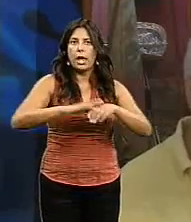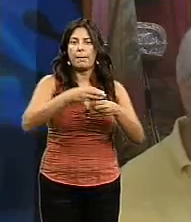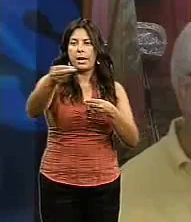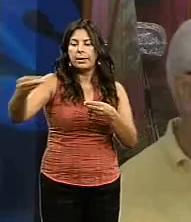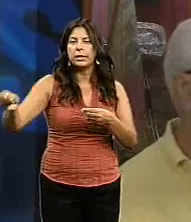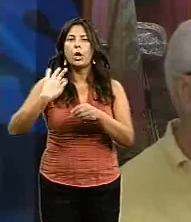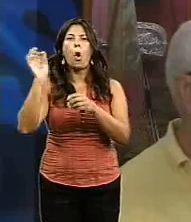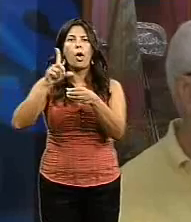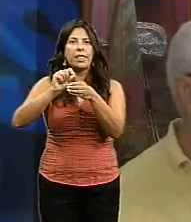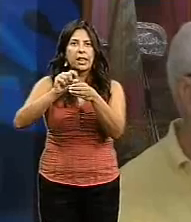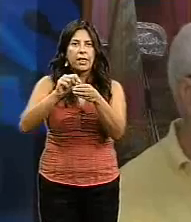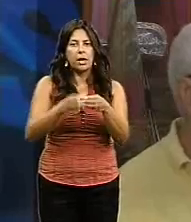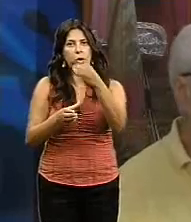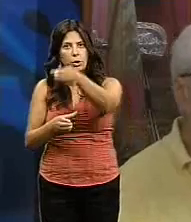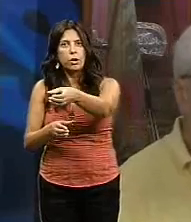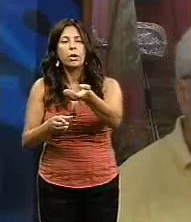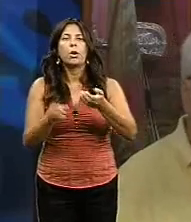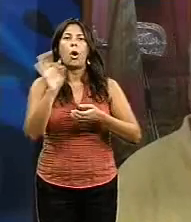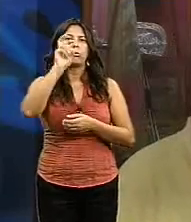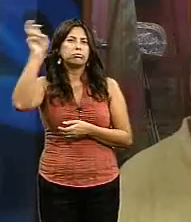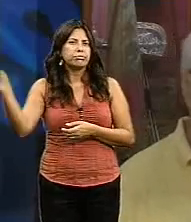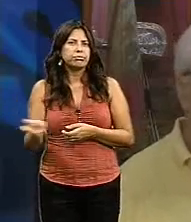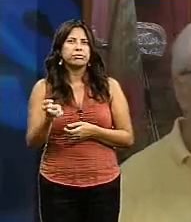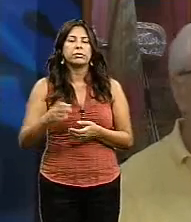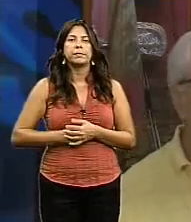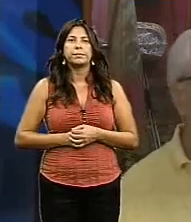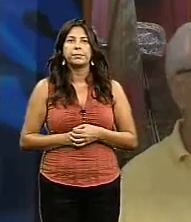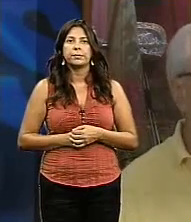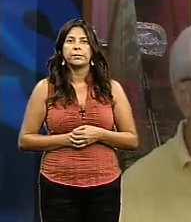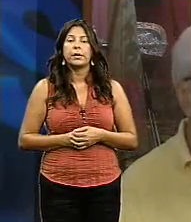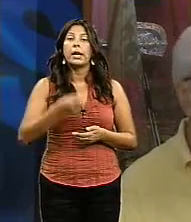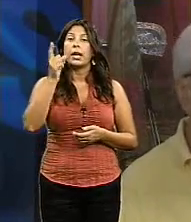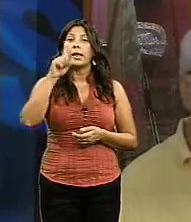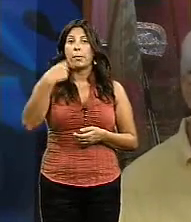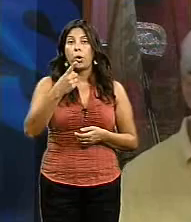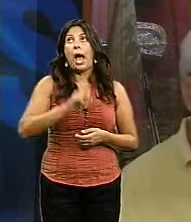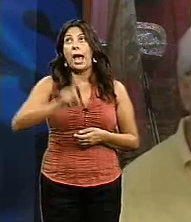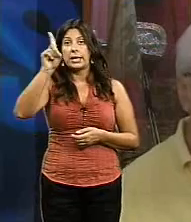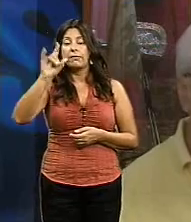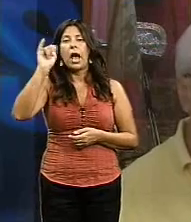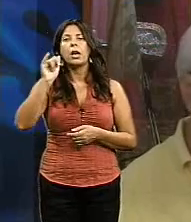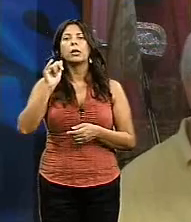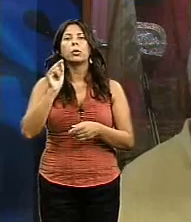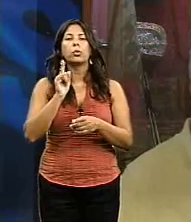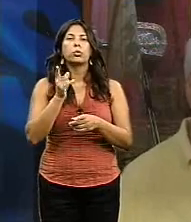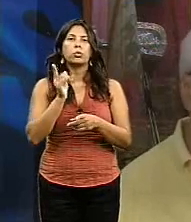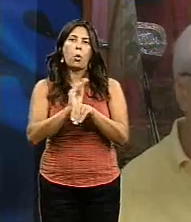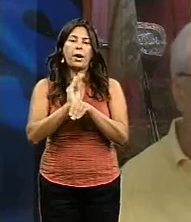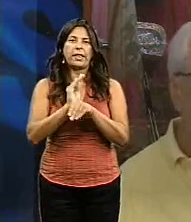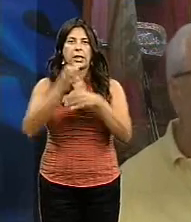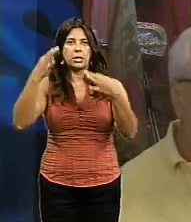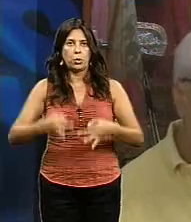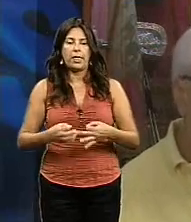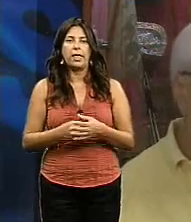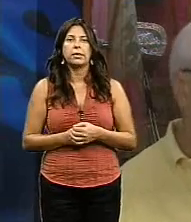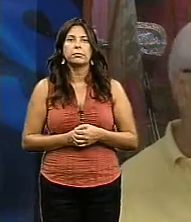cenicero y bueno, y también tienen algunas camisas, ¿no? A partir de ahí la sube para arriba, ahí hay un guardia de seguridad que se mueve por allí.